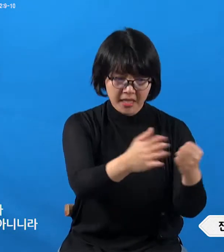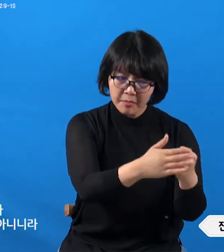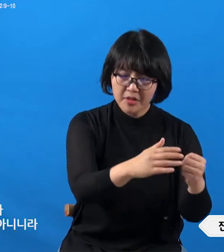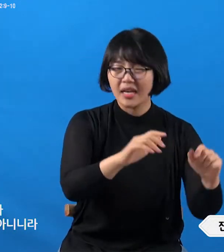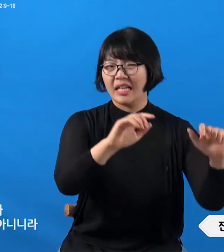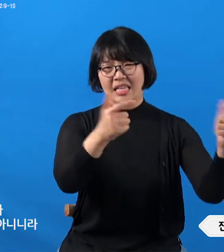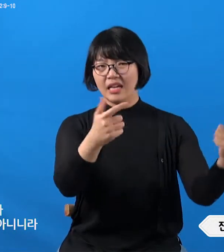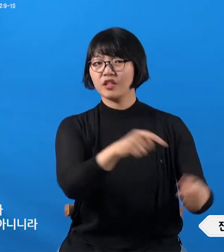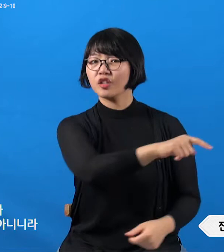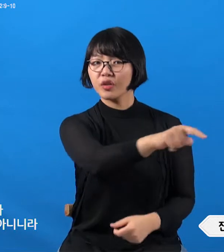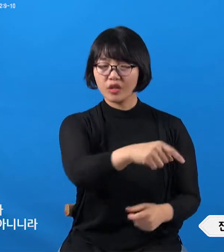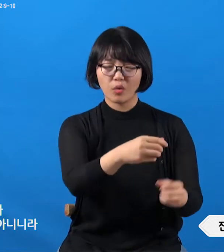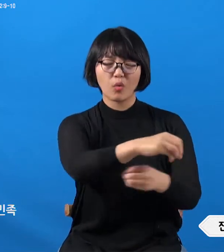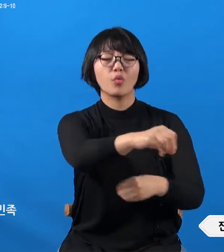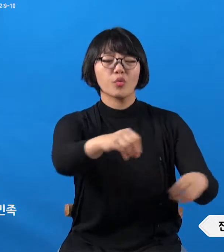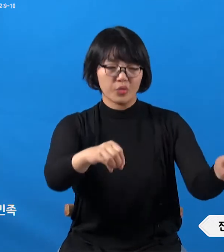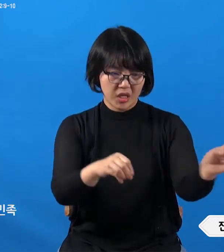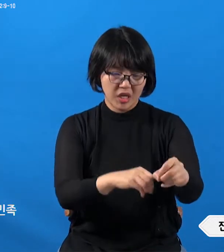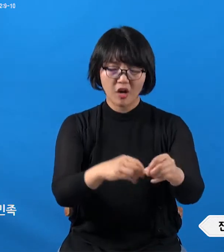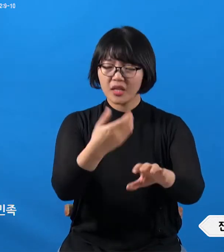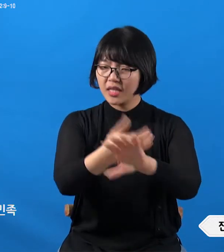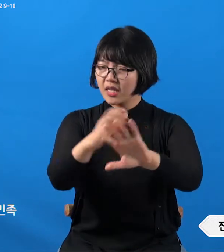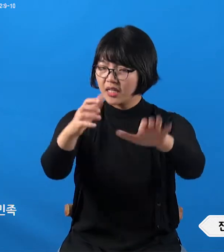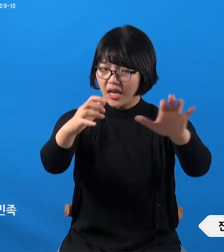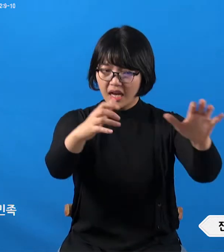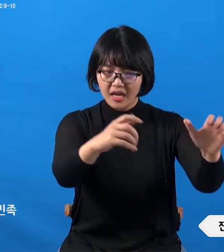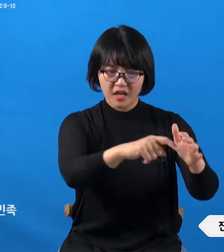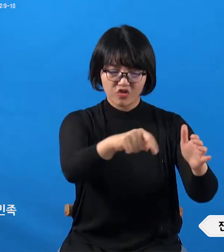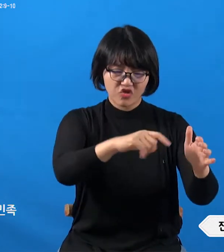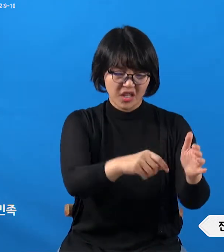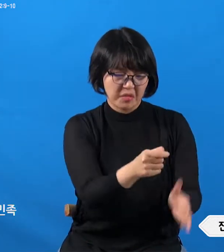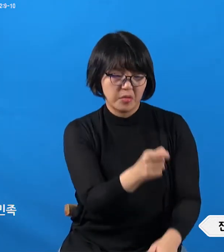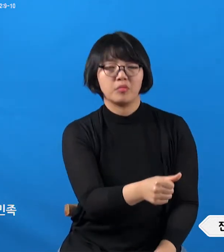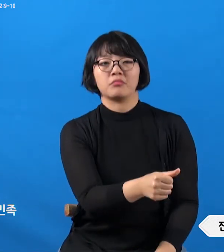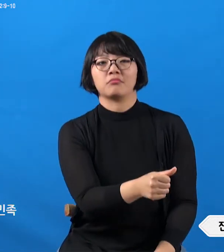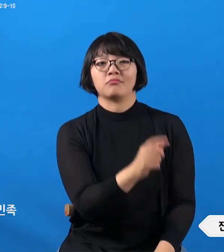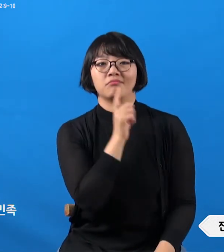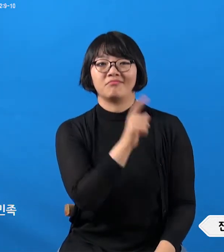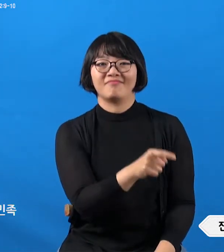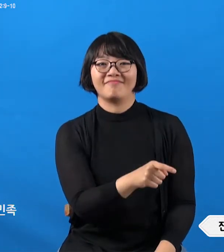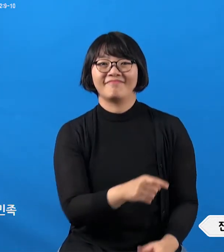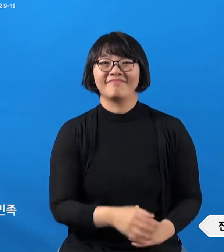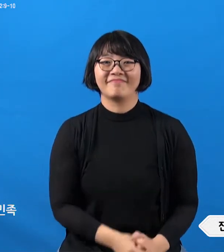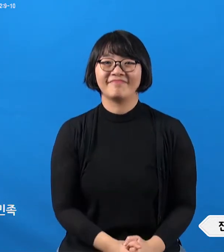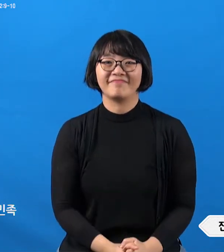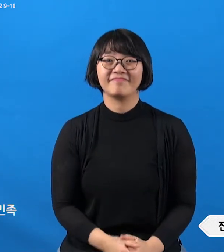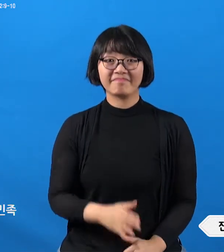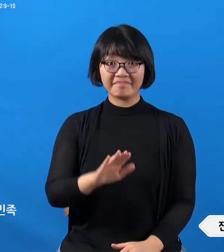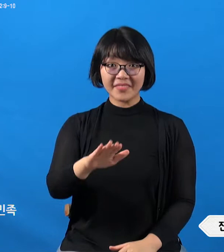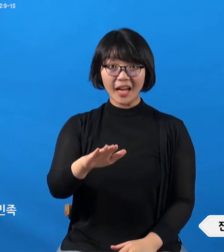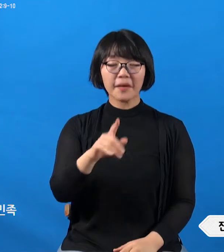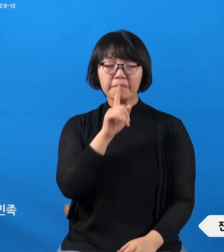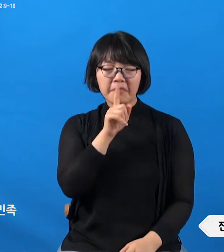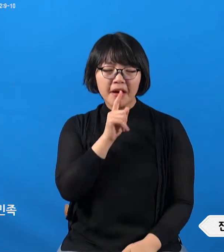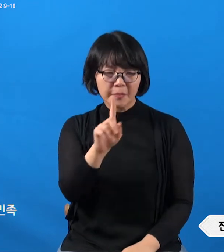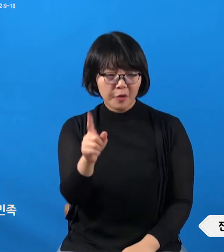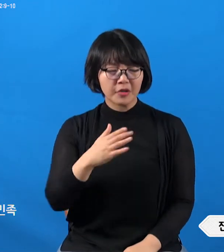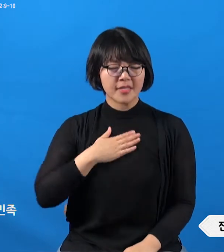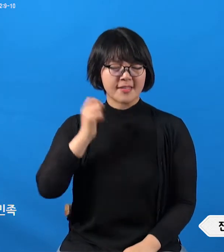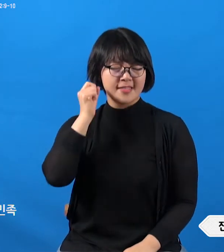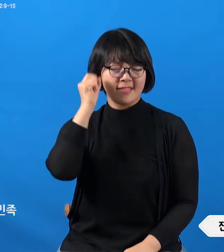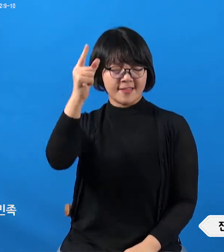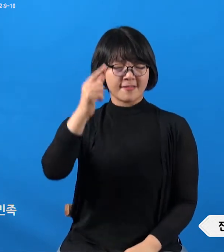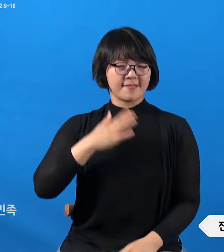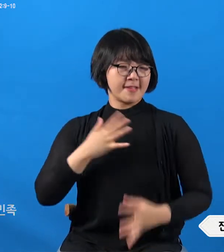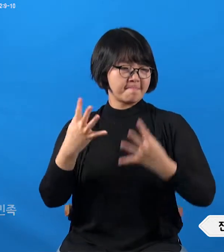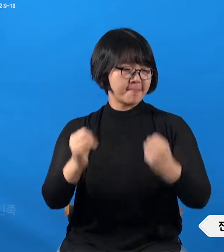때문이 아니니라. 너희는 오히려 모든 민족 중에 가장 적으니라. 우리의 뛰어남이, 우리의